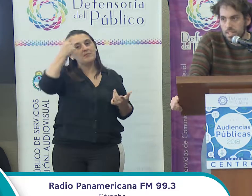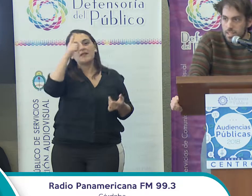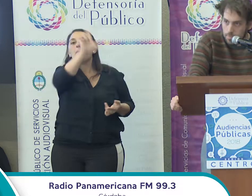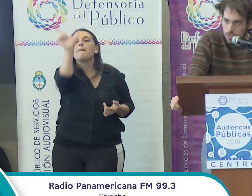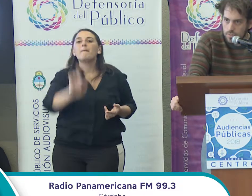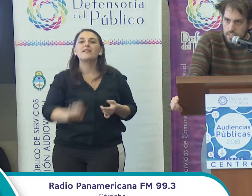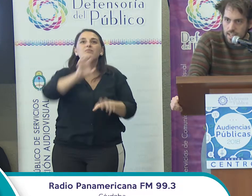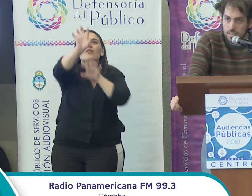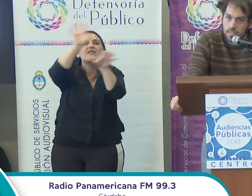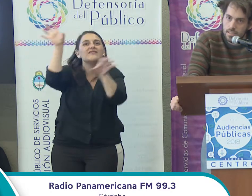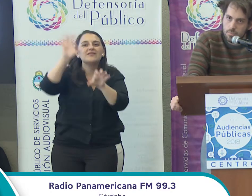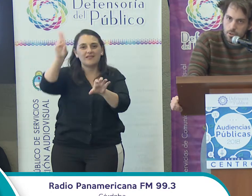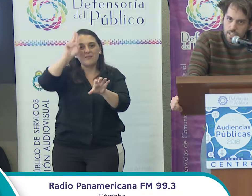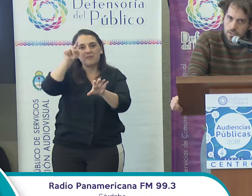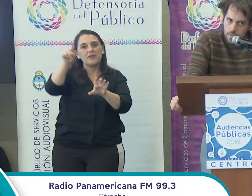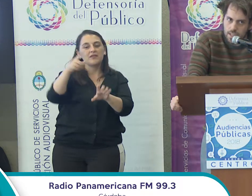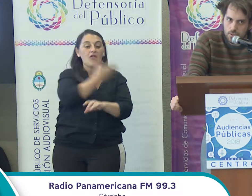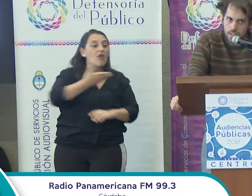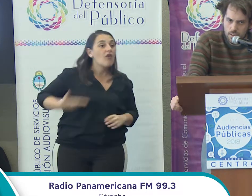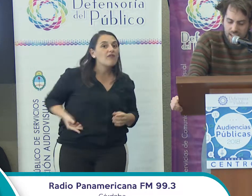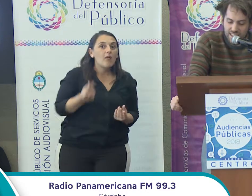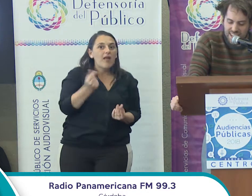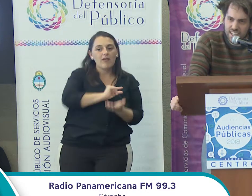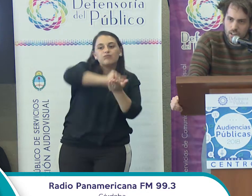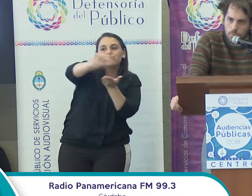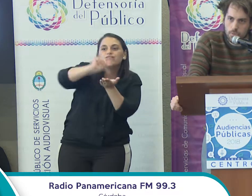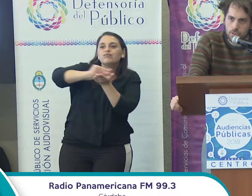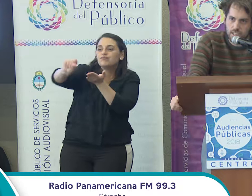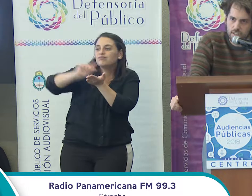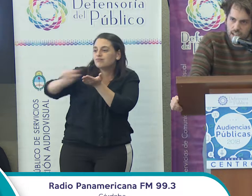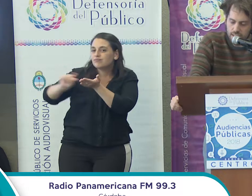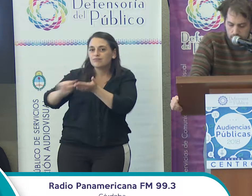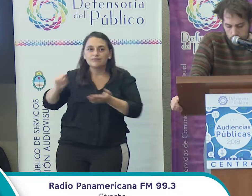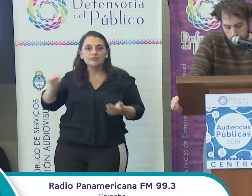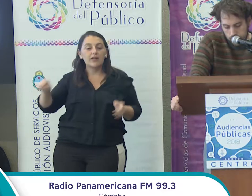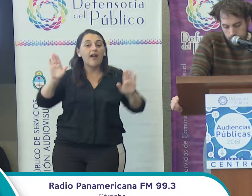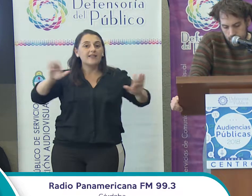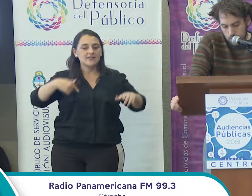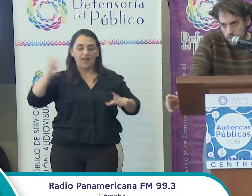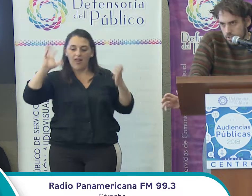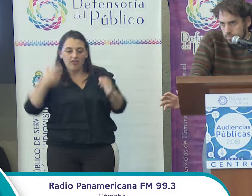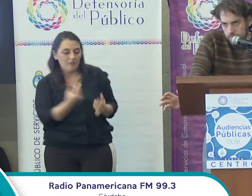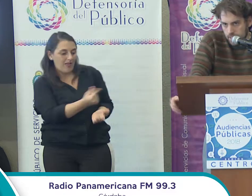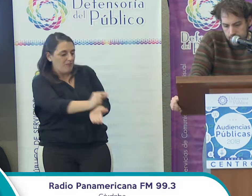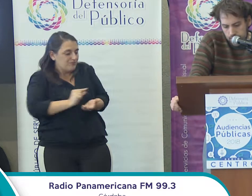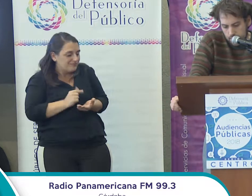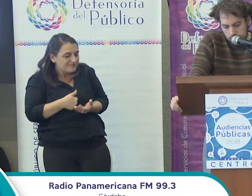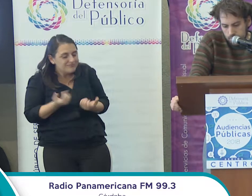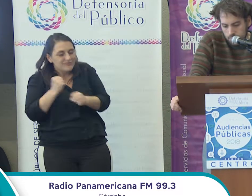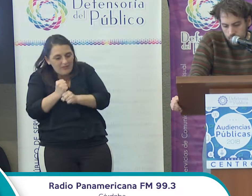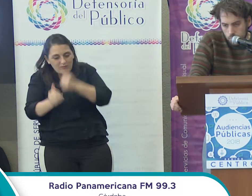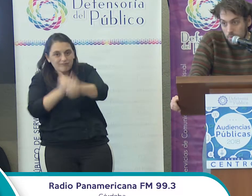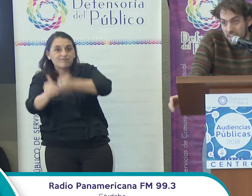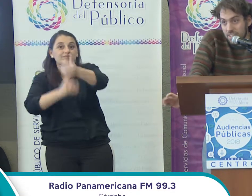la pauta oficial porque eso también ayudará a generar los propios contenidos de las radios de hecho bueno este